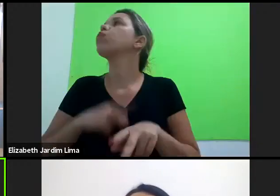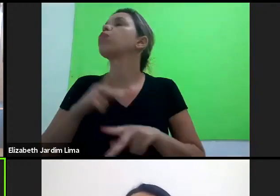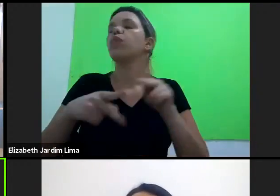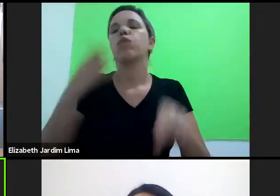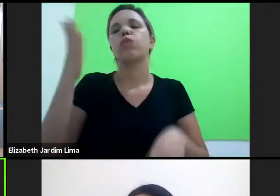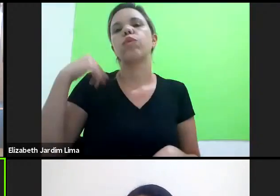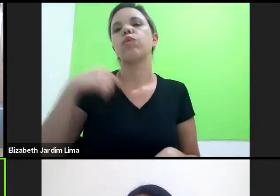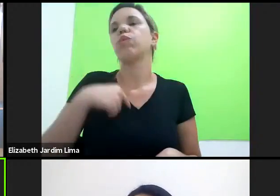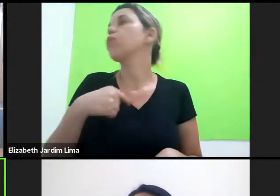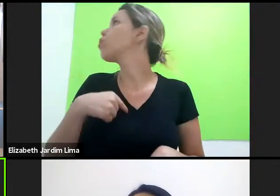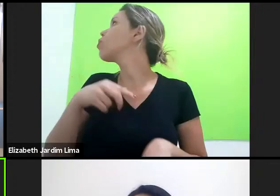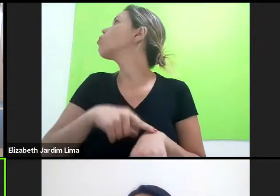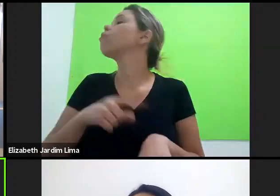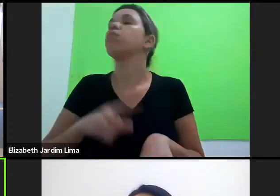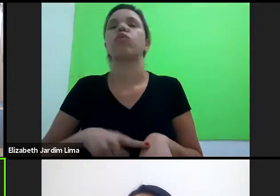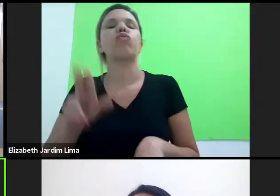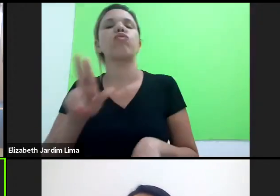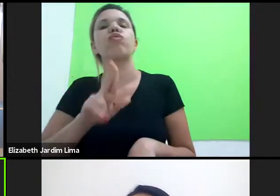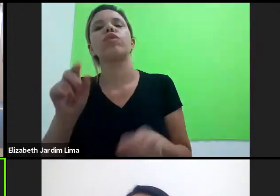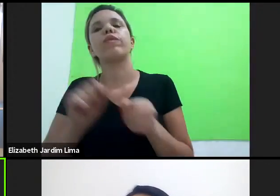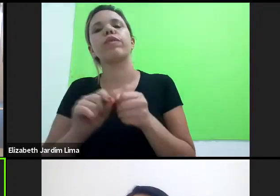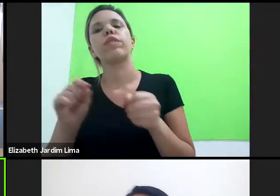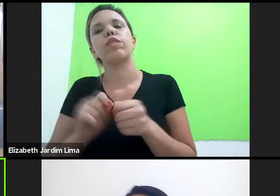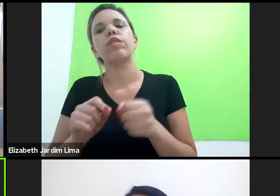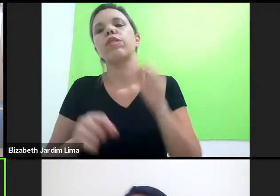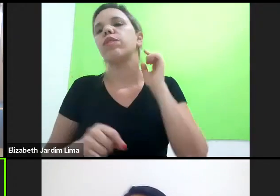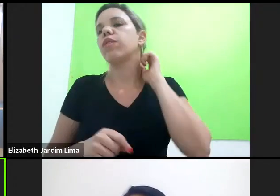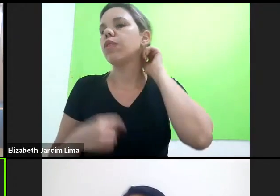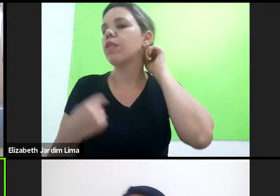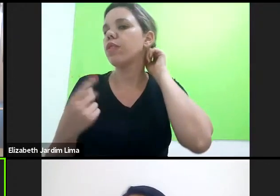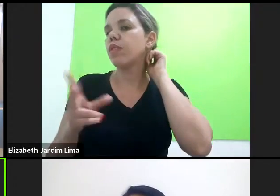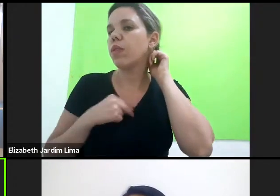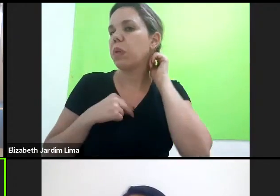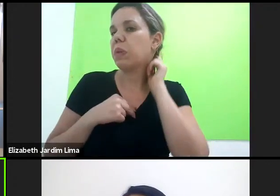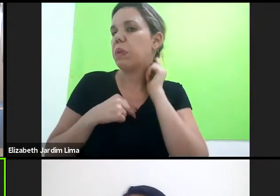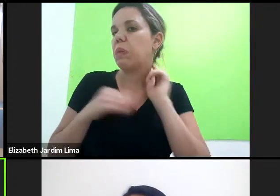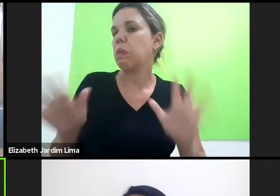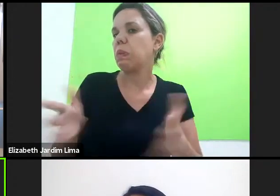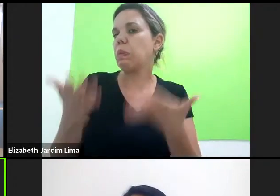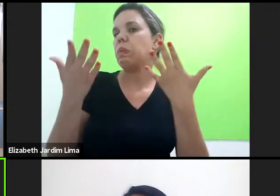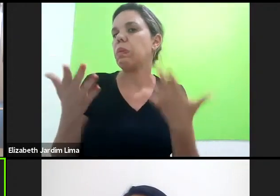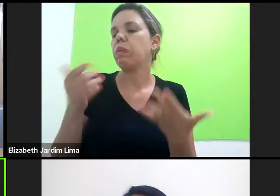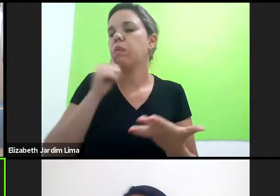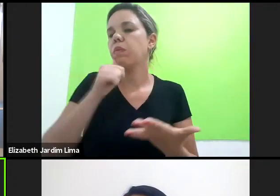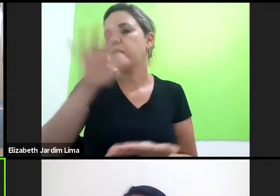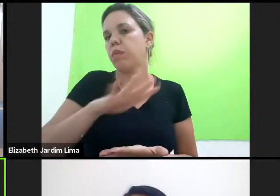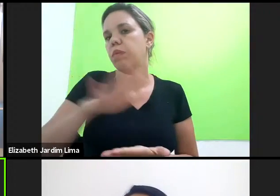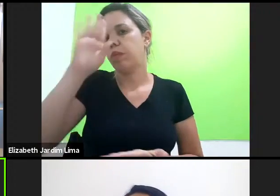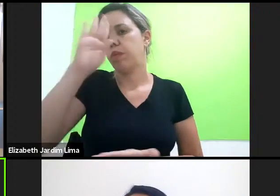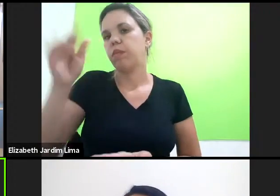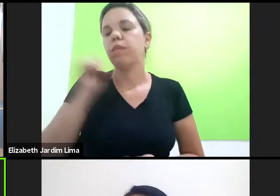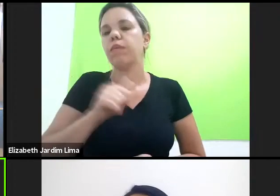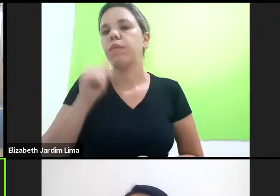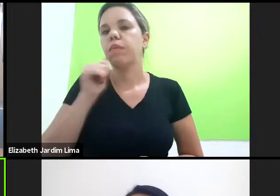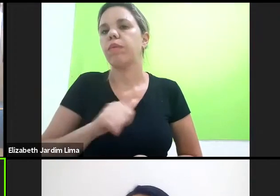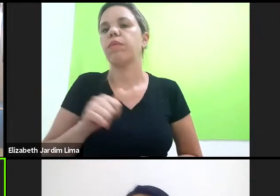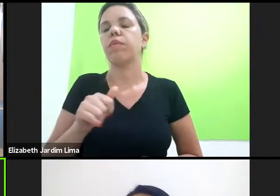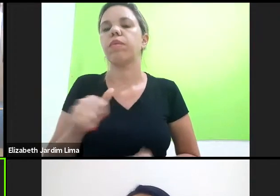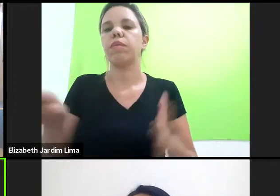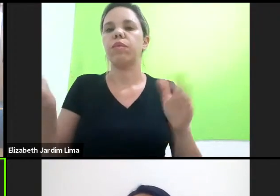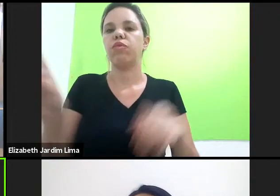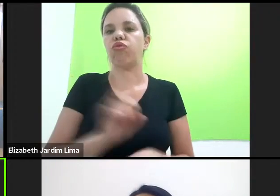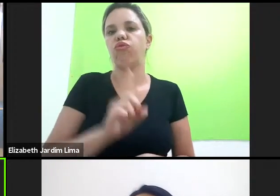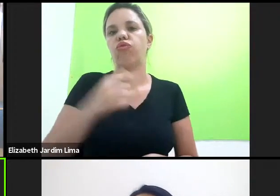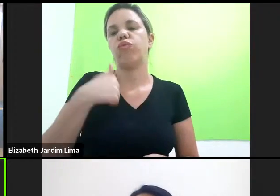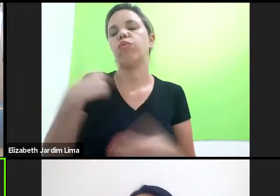estava na universidade, que estava fazendo advocacia, nossa, o incentivo das mulheres, principalmente as meninas quilombolas, de chegar em mim e perguntar